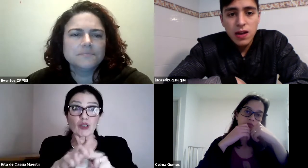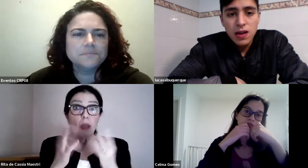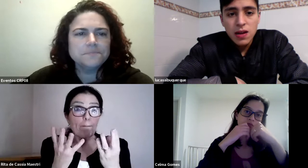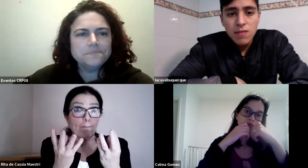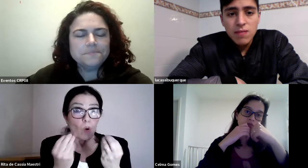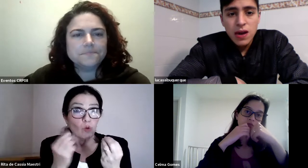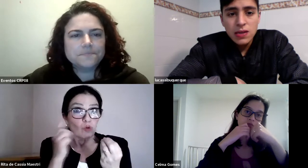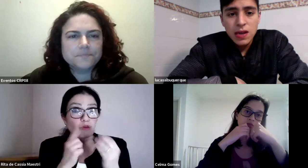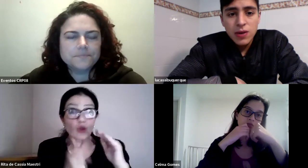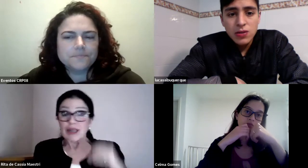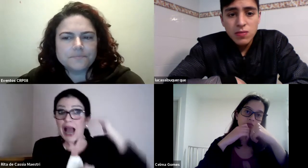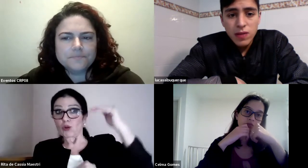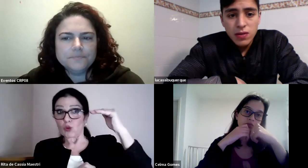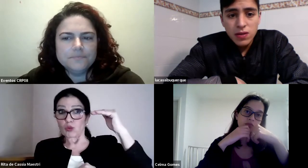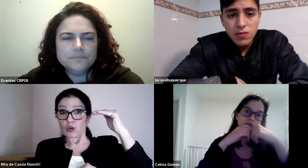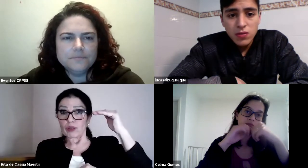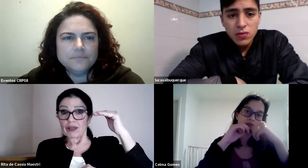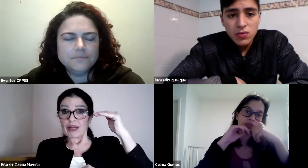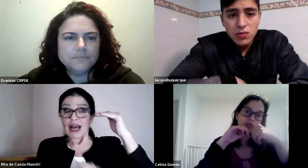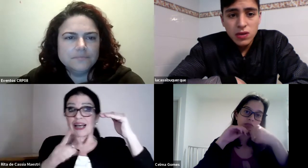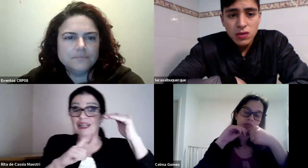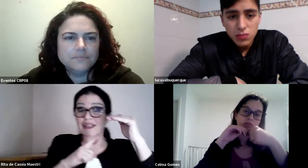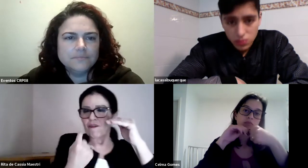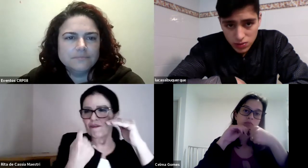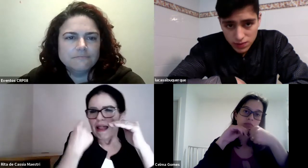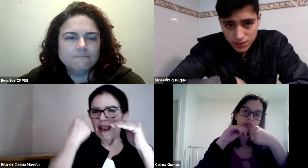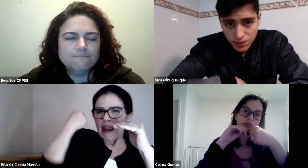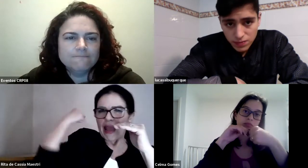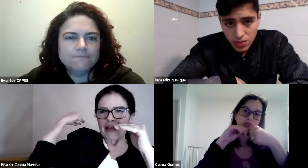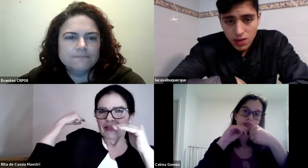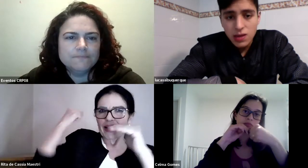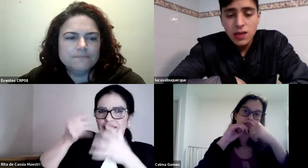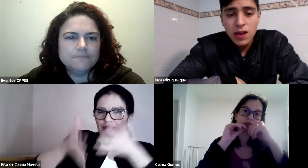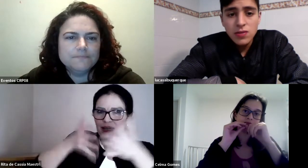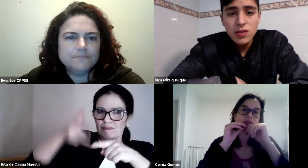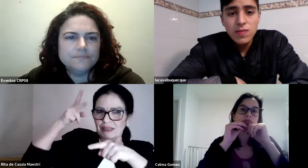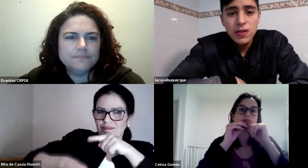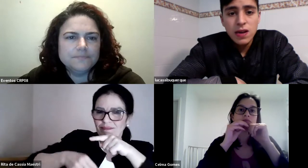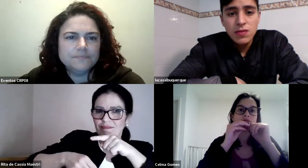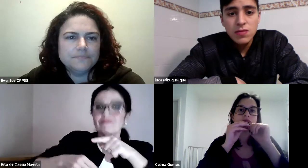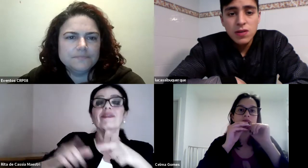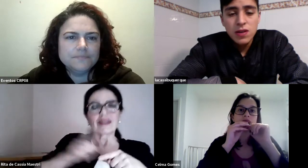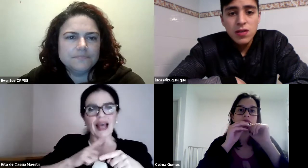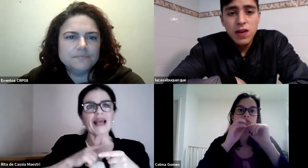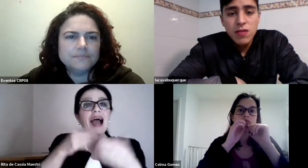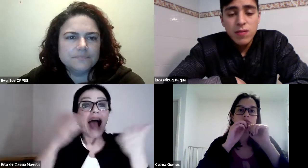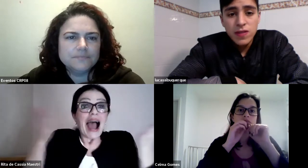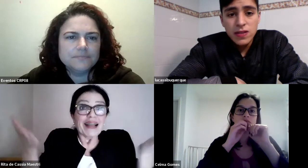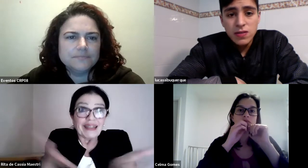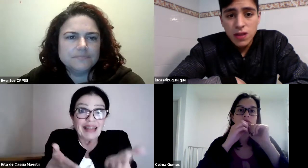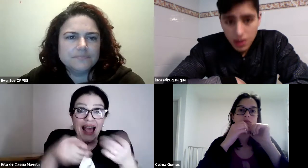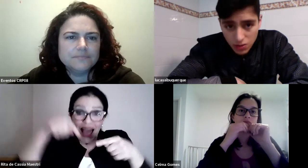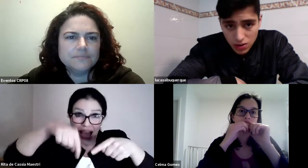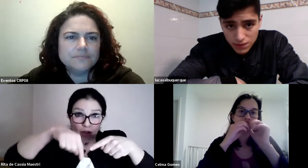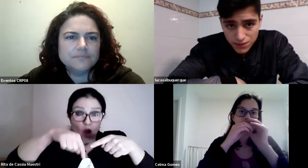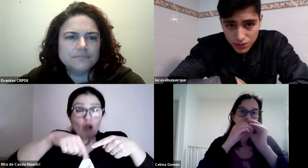clara. Mas, a partir do momento em que muitos surdos adultos, que lá no seu passado tiveram a privação